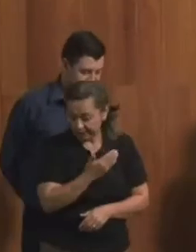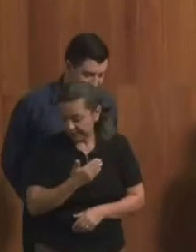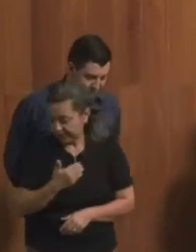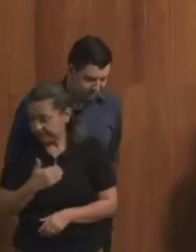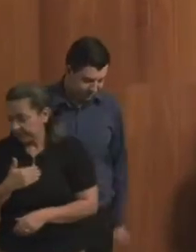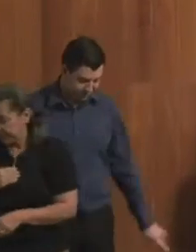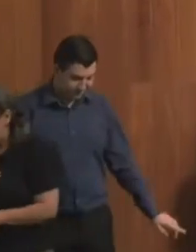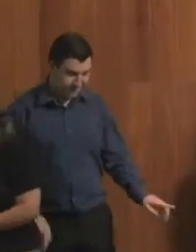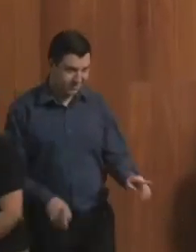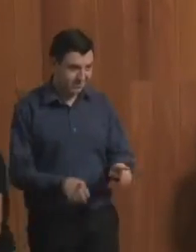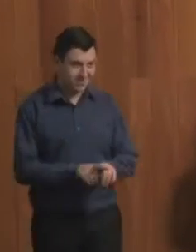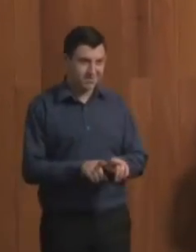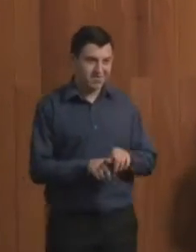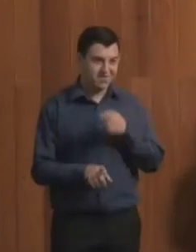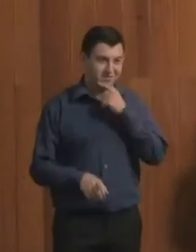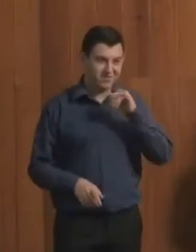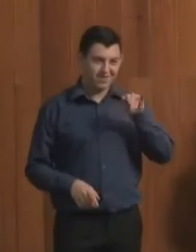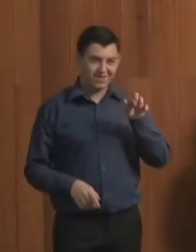deixar aqui